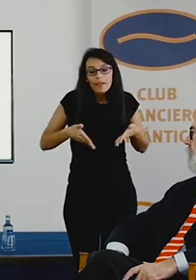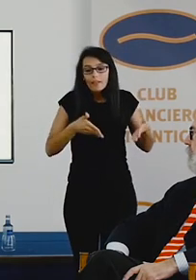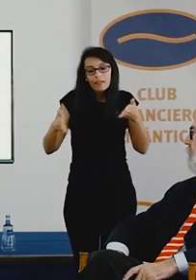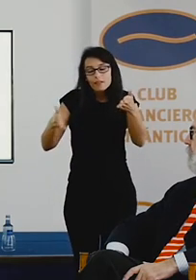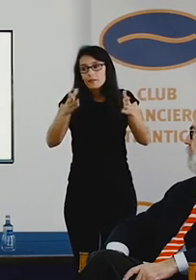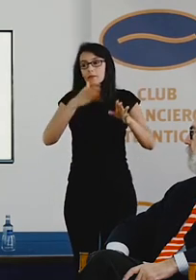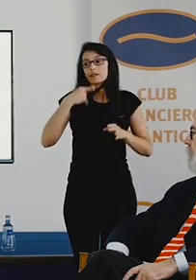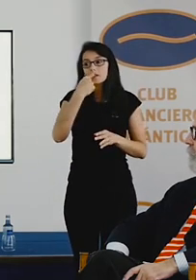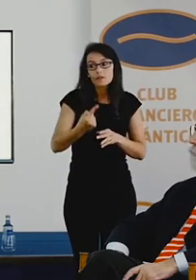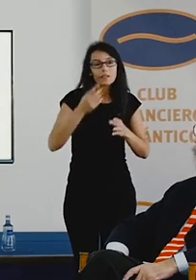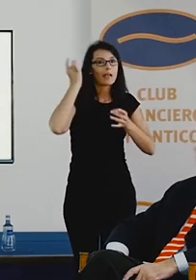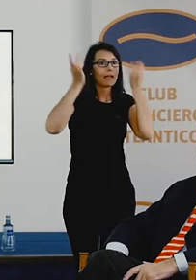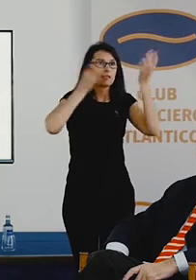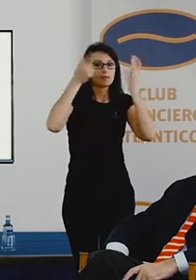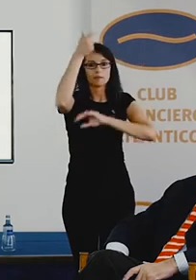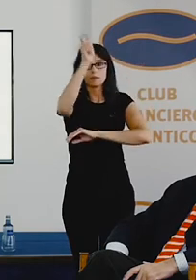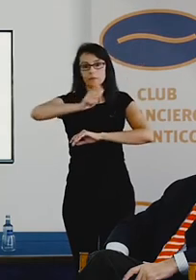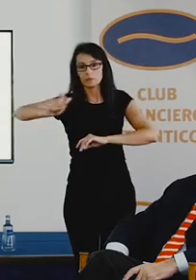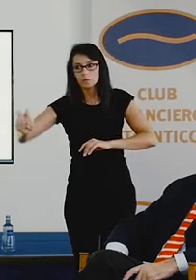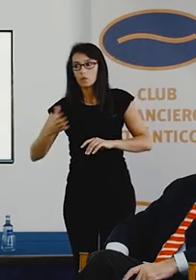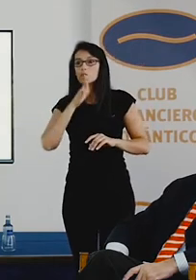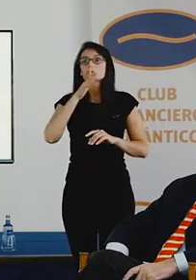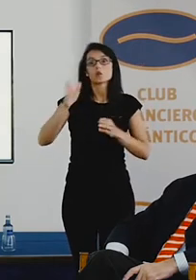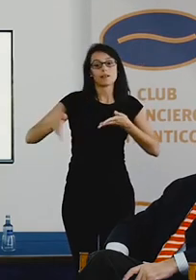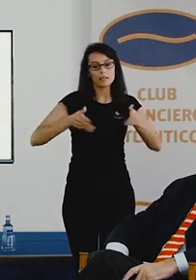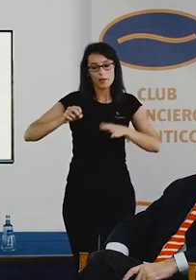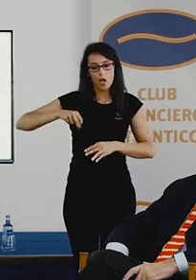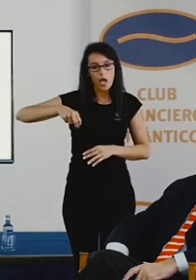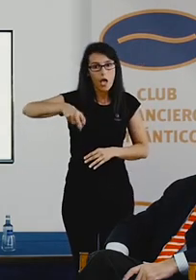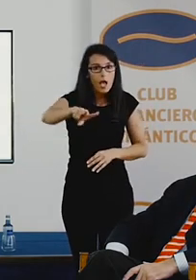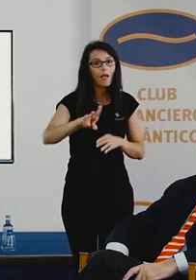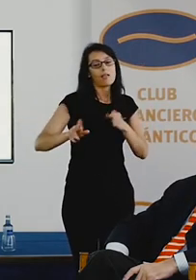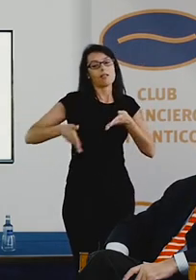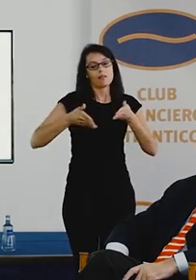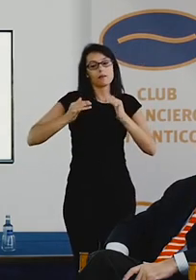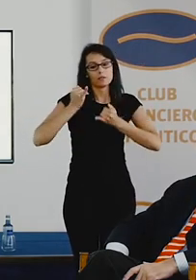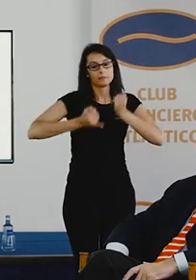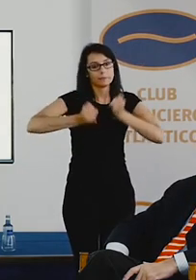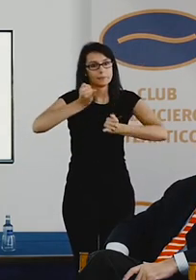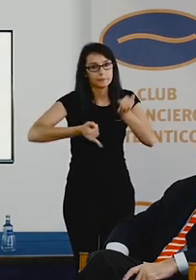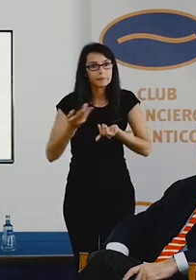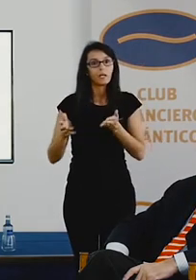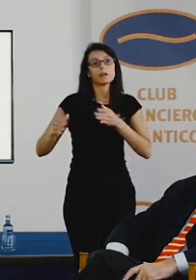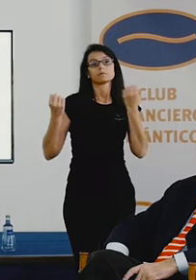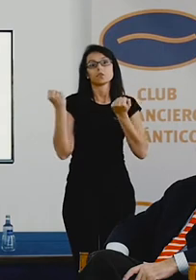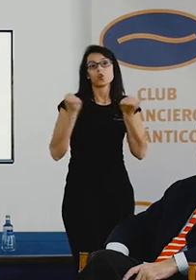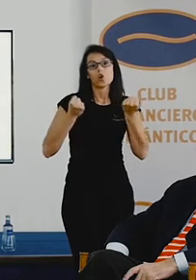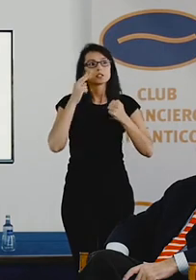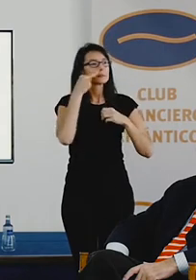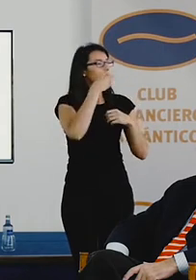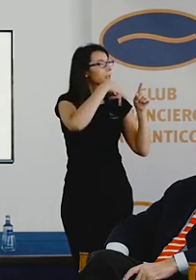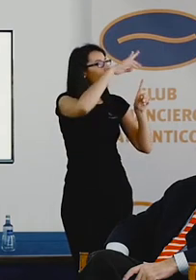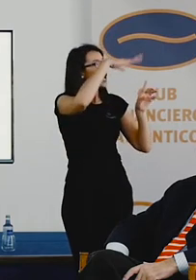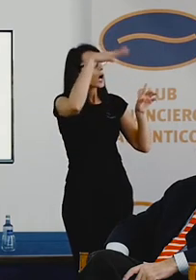todas las actividades humanas, yo creo. O sea, en el camino se anda, en el camino se va en bici, en el camino puedes ir un rato en coche, en el camino ves paisajes,